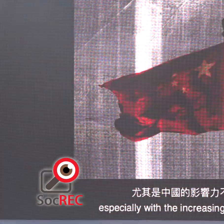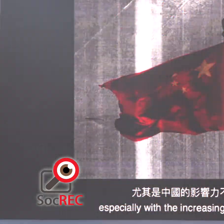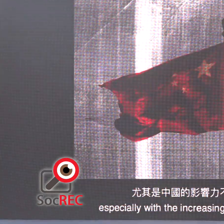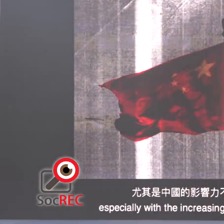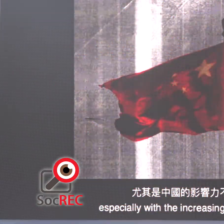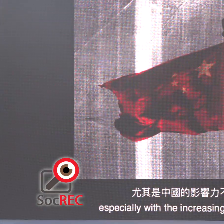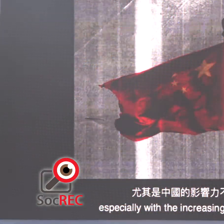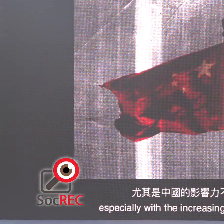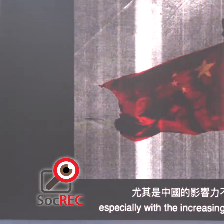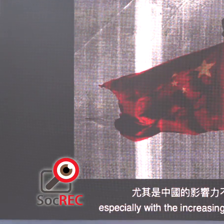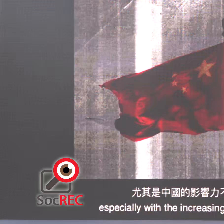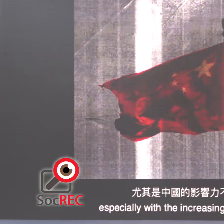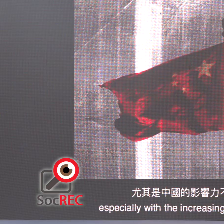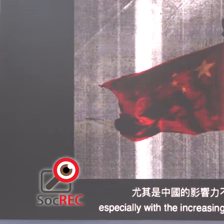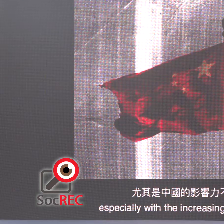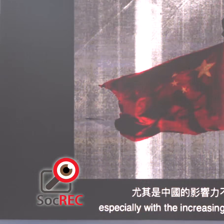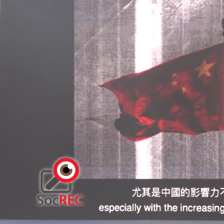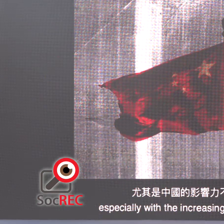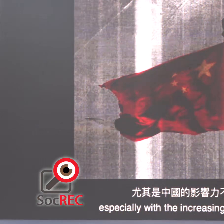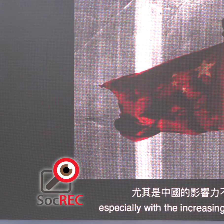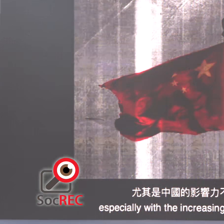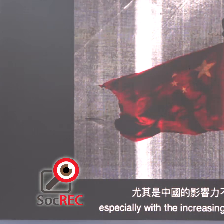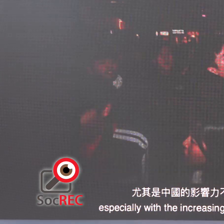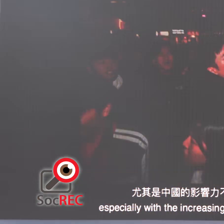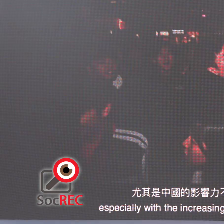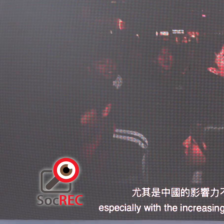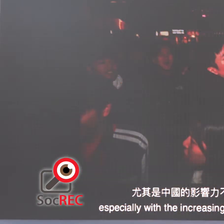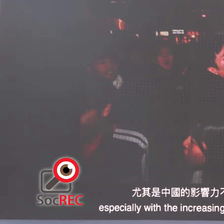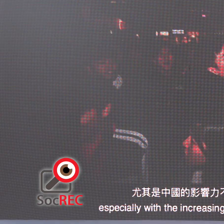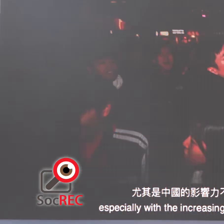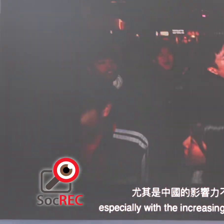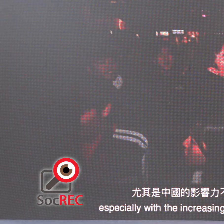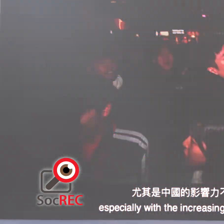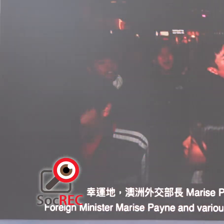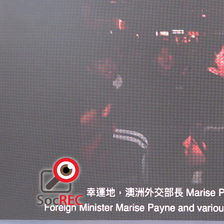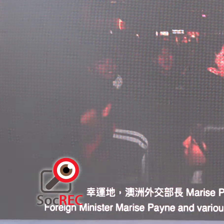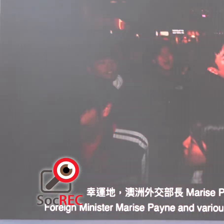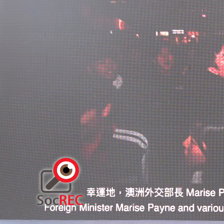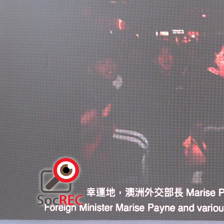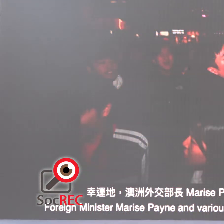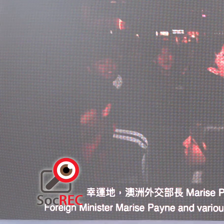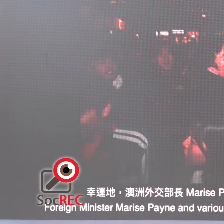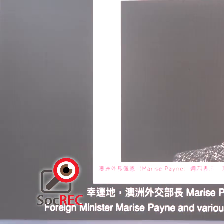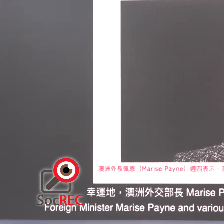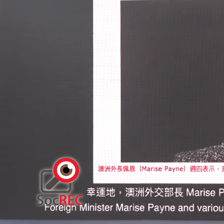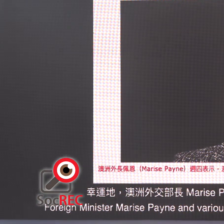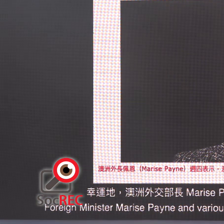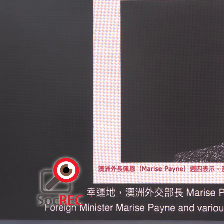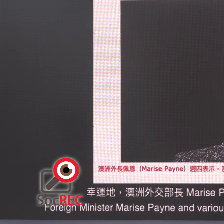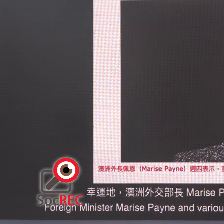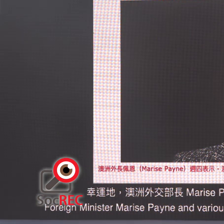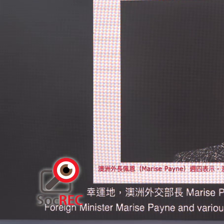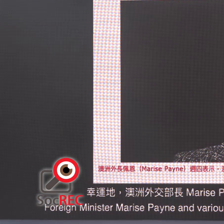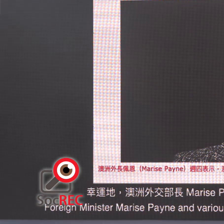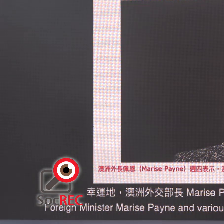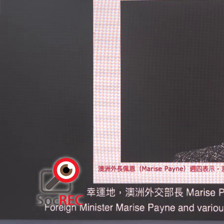其是中國的影響力不斷在澳洲全國各地蔓延增長。幸運地，澳洲的外交部